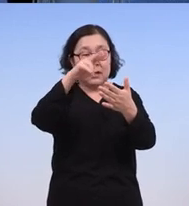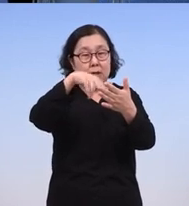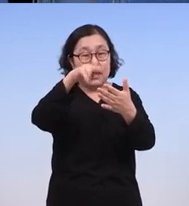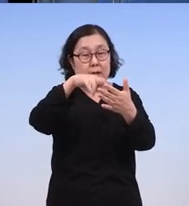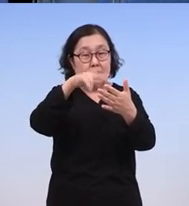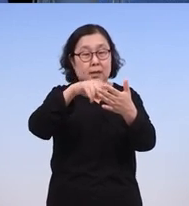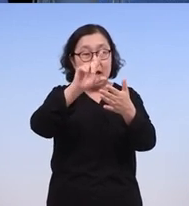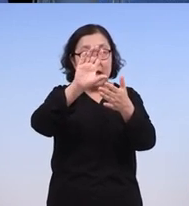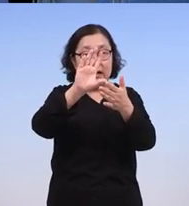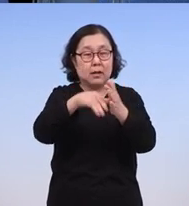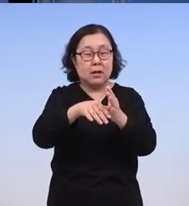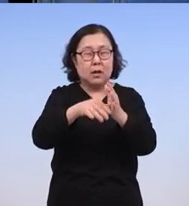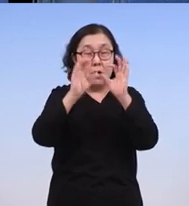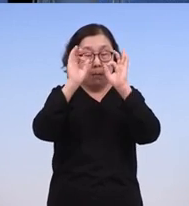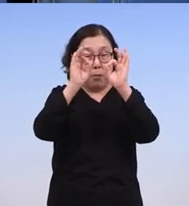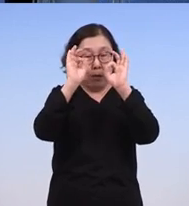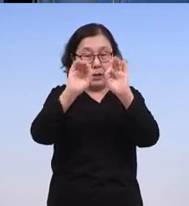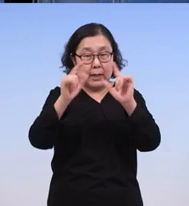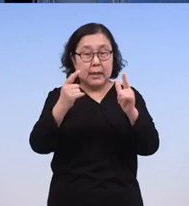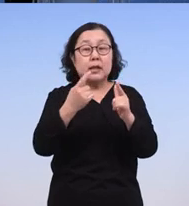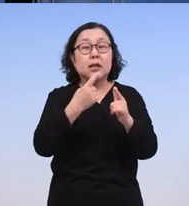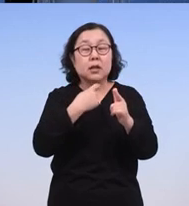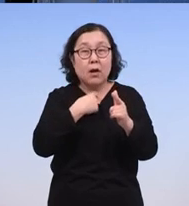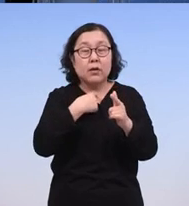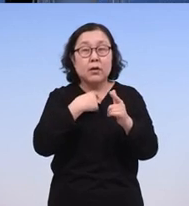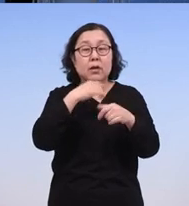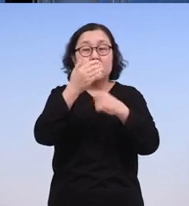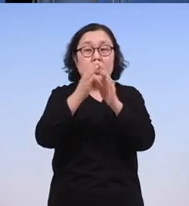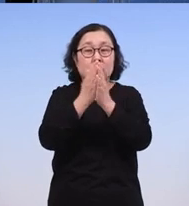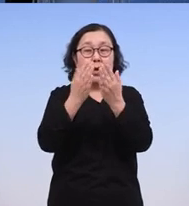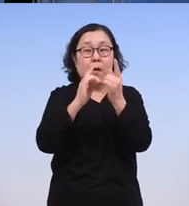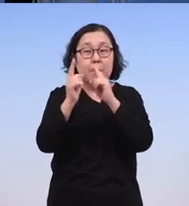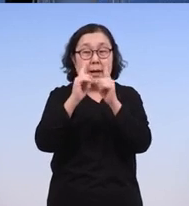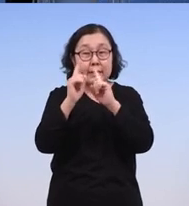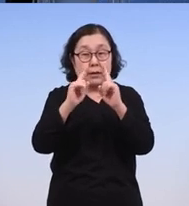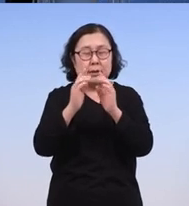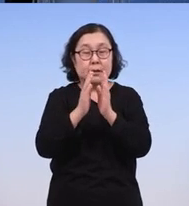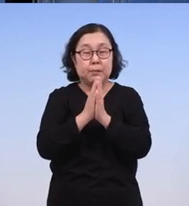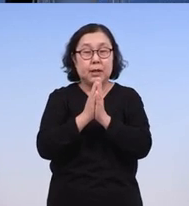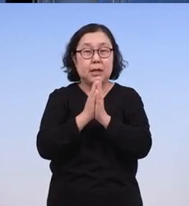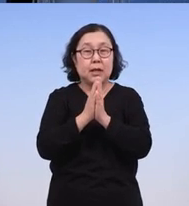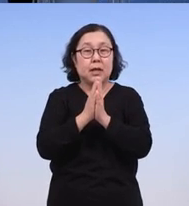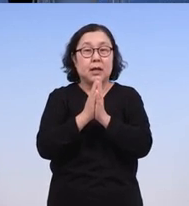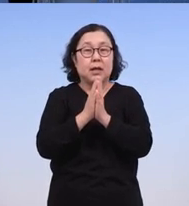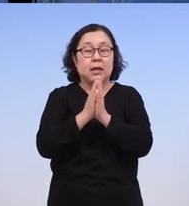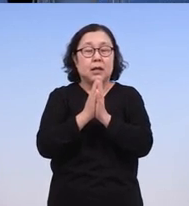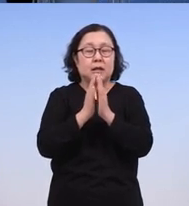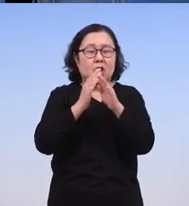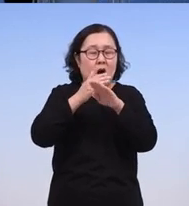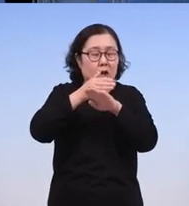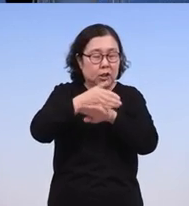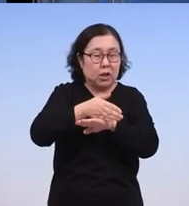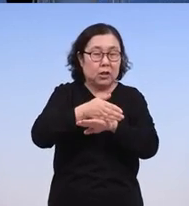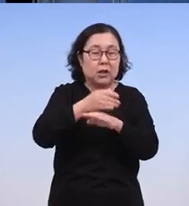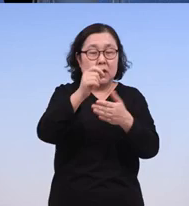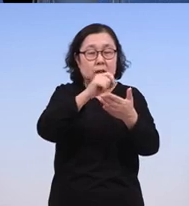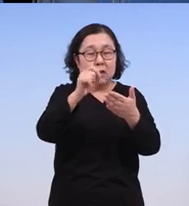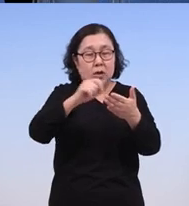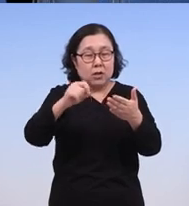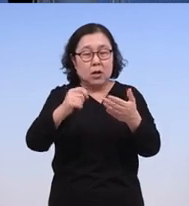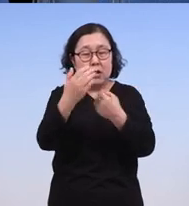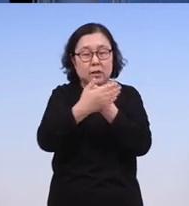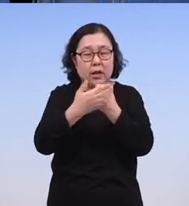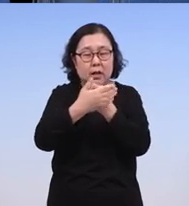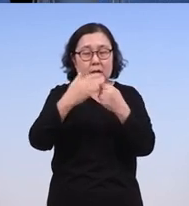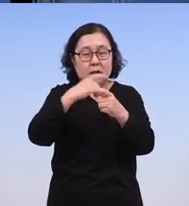때는 보이지 않던 성경 구절들이 입체적으로 다가오는 것 같았습니다. 아주 천천히 걸을 수 있어서 고마운 시간이었죠. 그리고 그